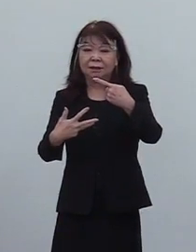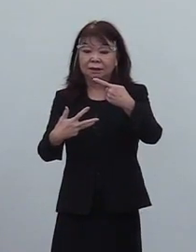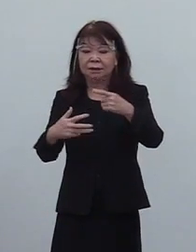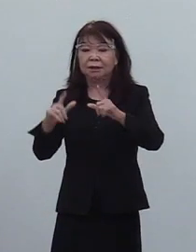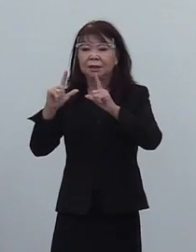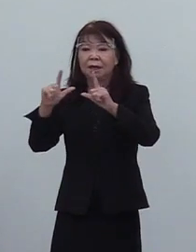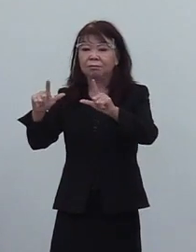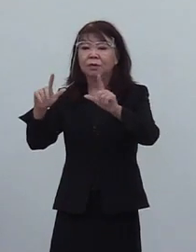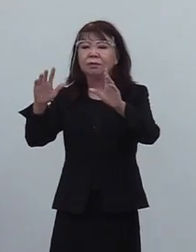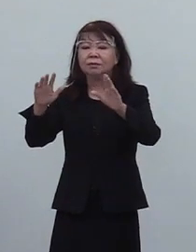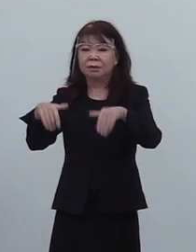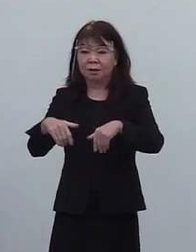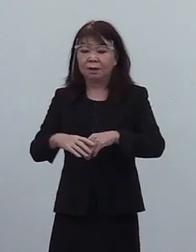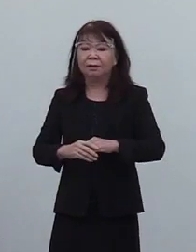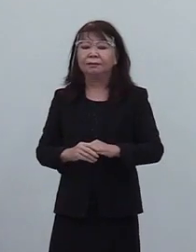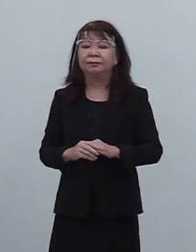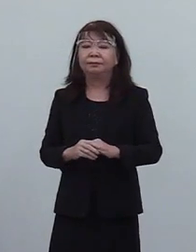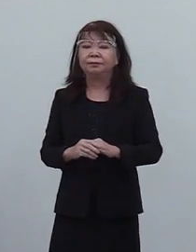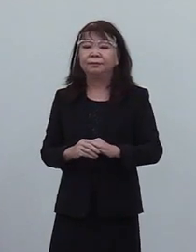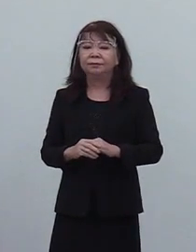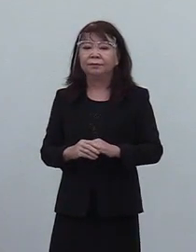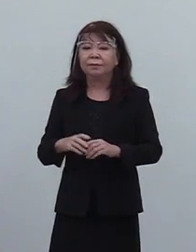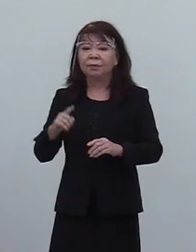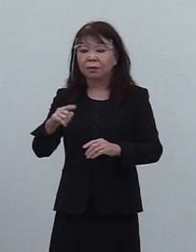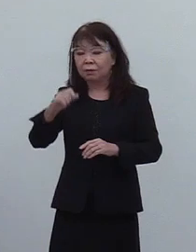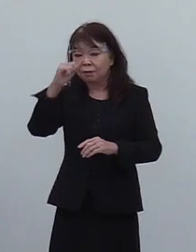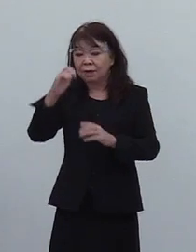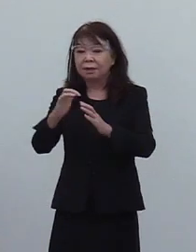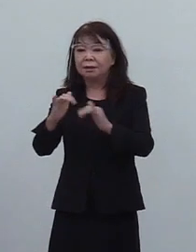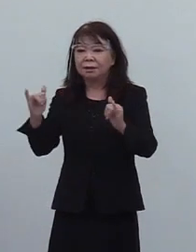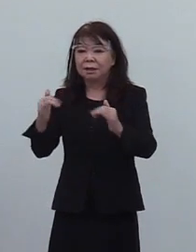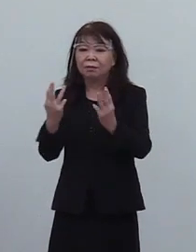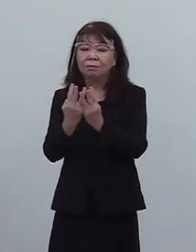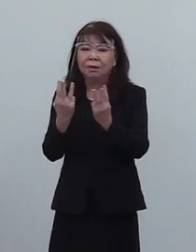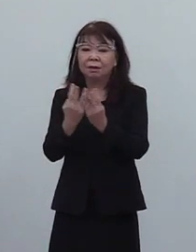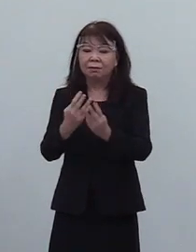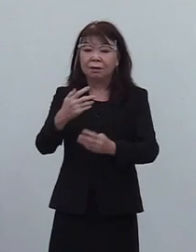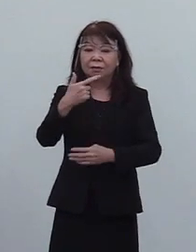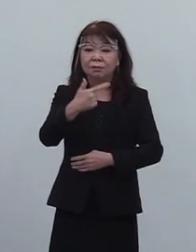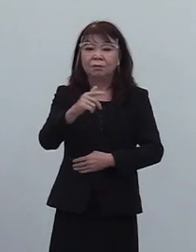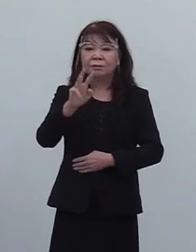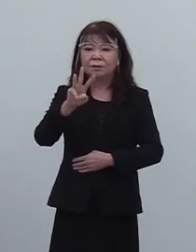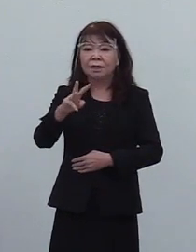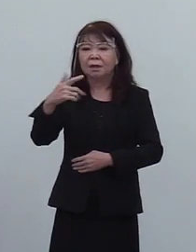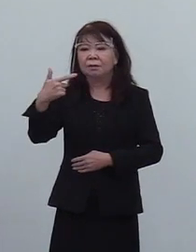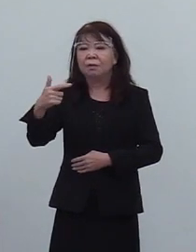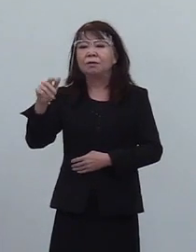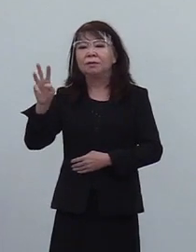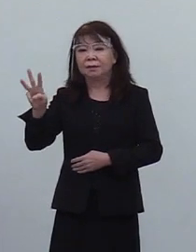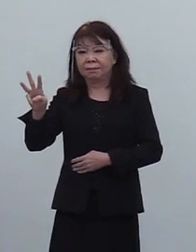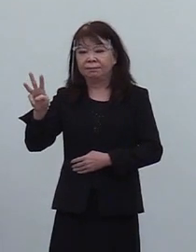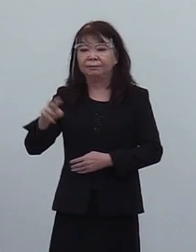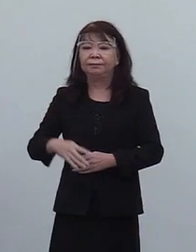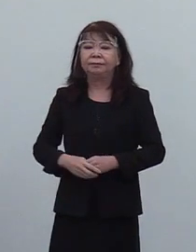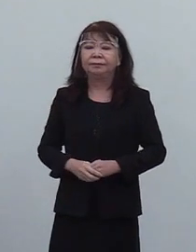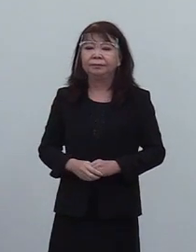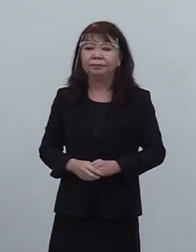表させていただきました。この患者さんの番号は6363番になります